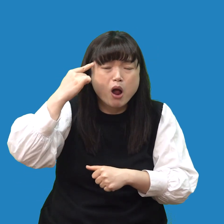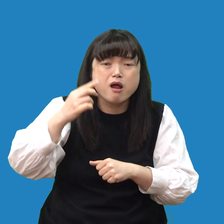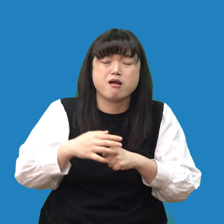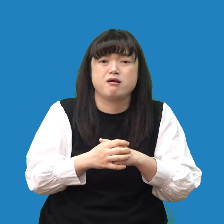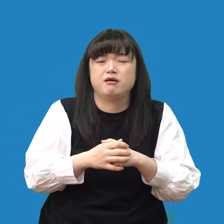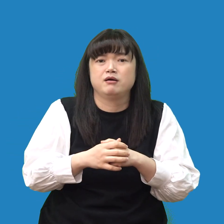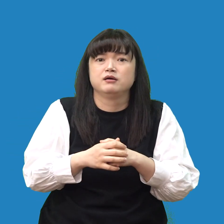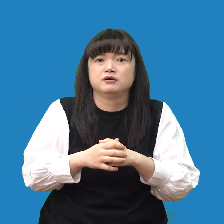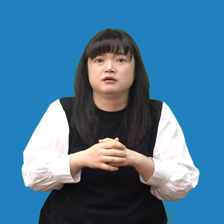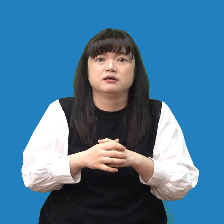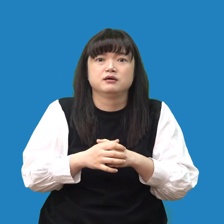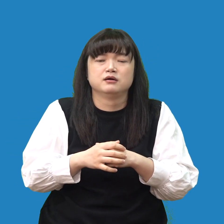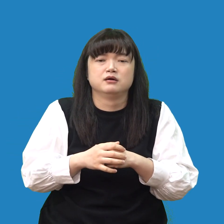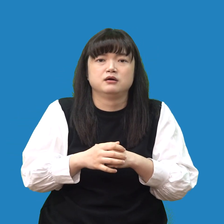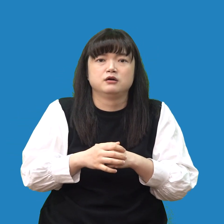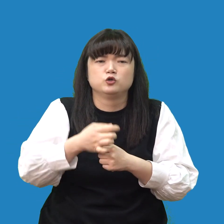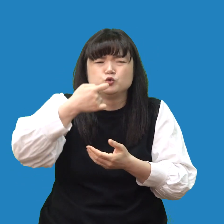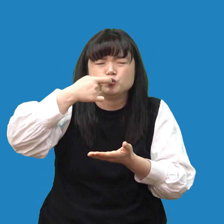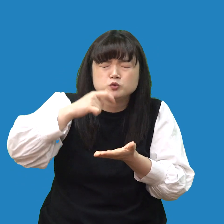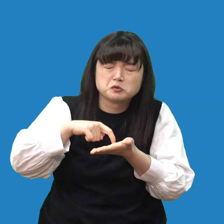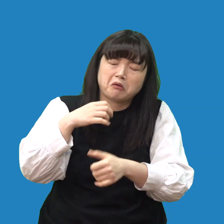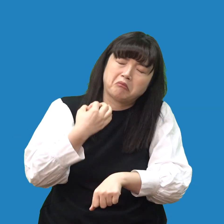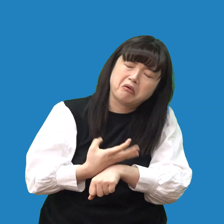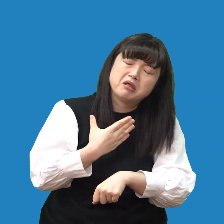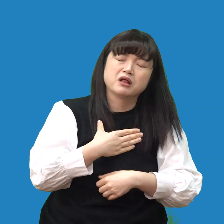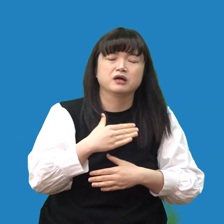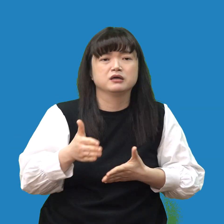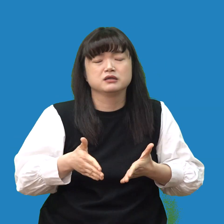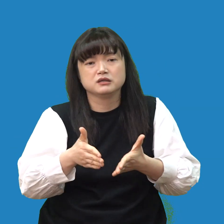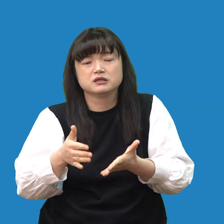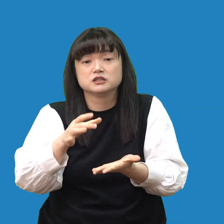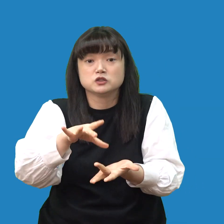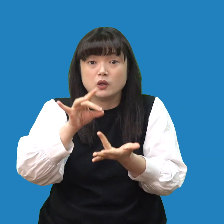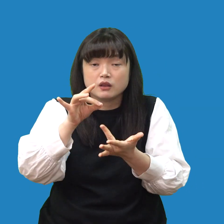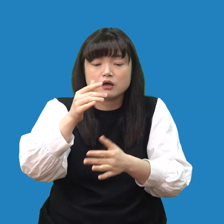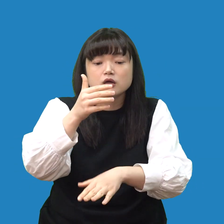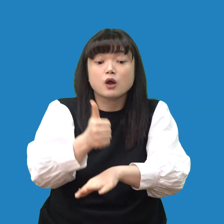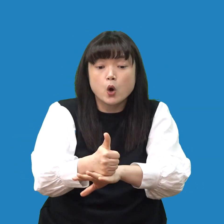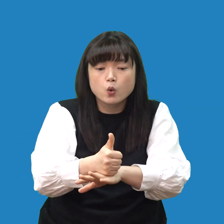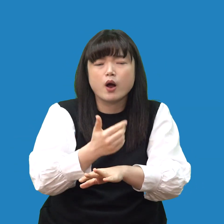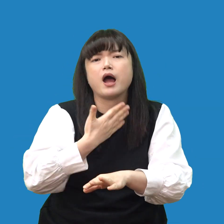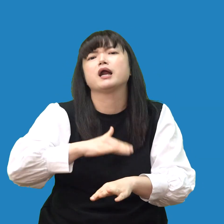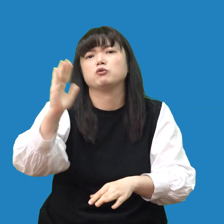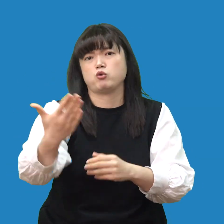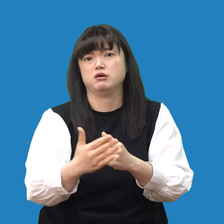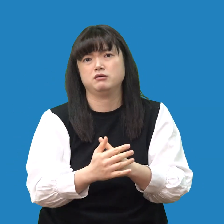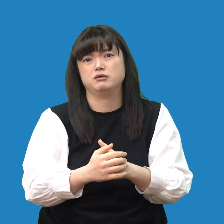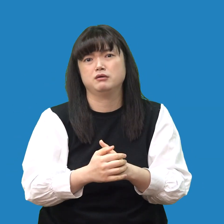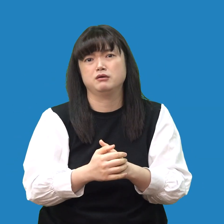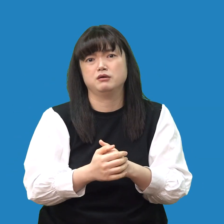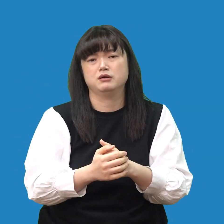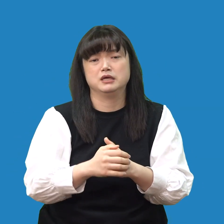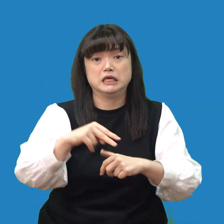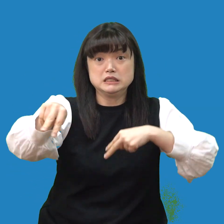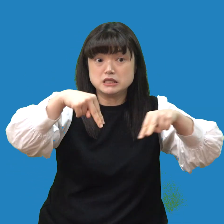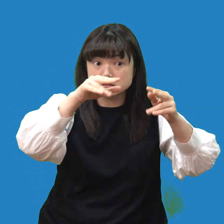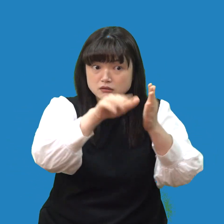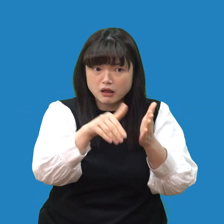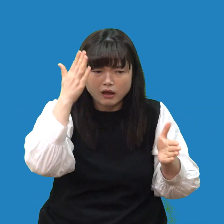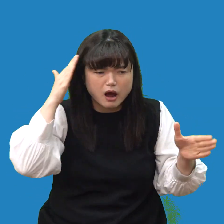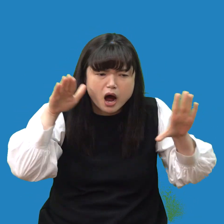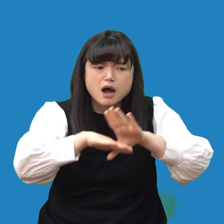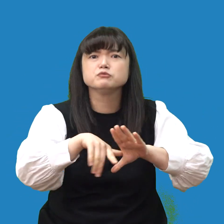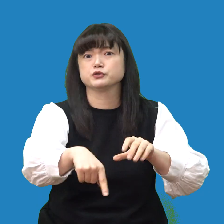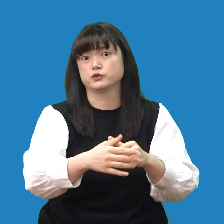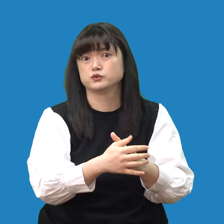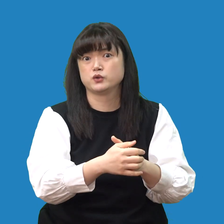할까요? 쉽고 편한 길을 선택한 것, 그 결과를 알아야 합니다. 사사시대의